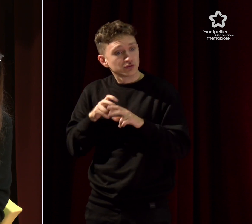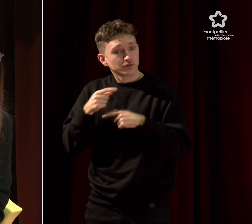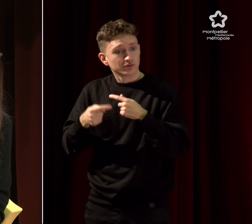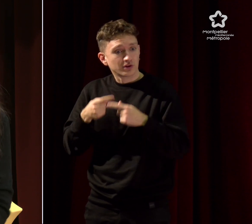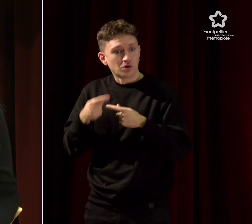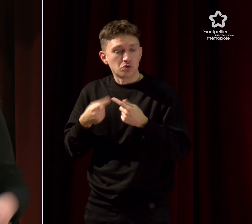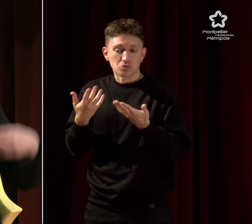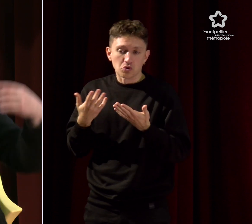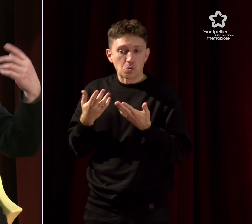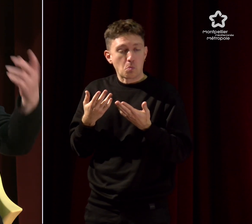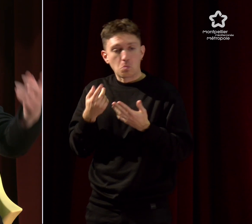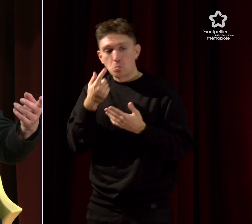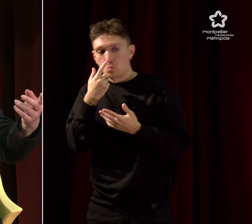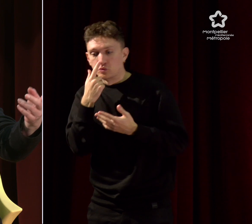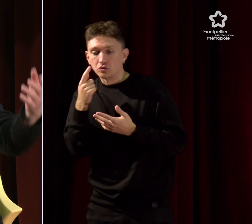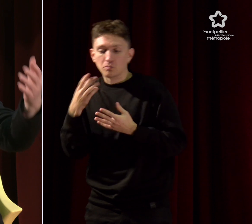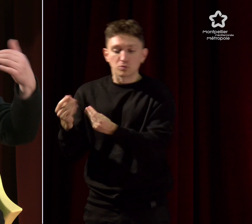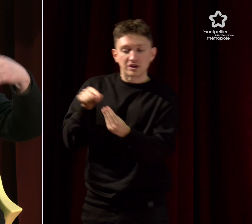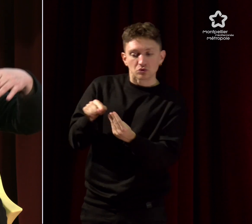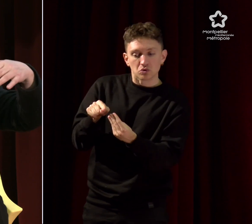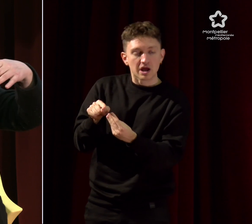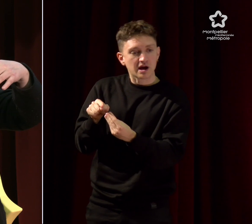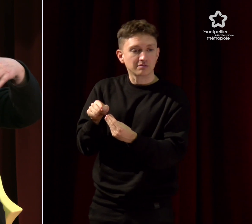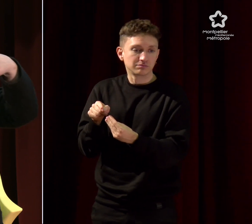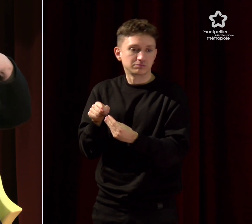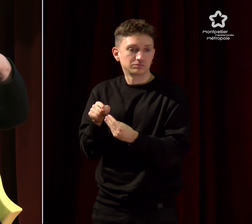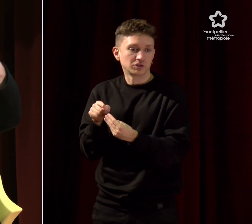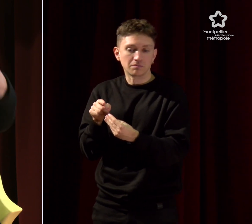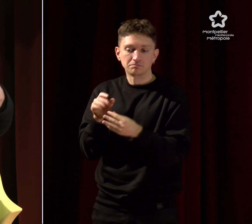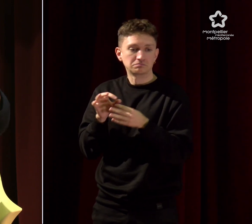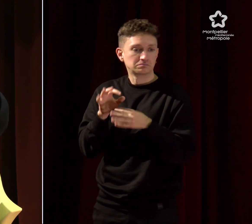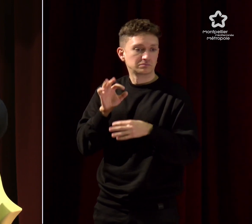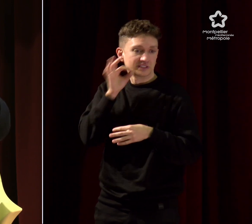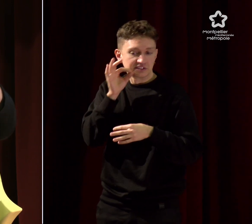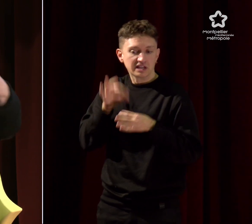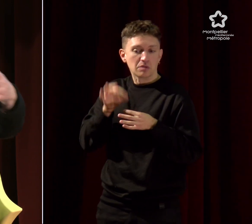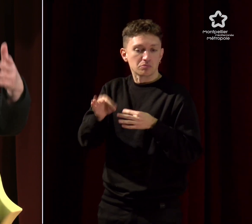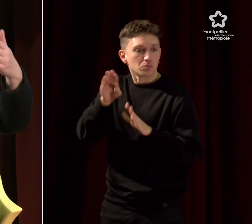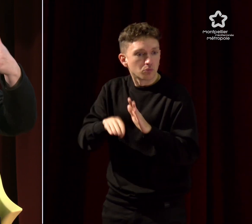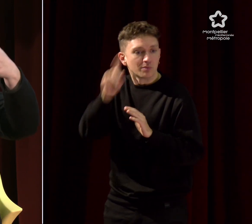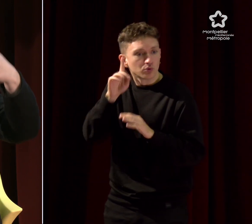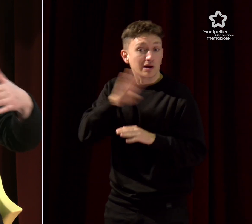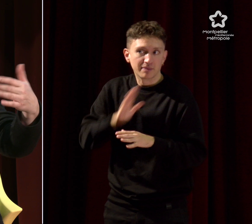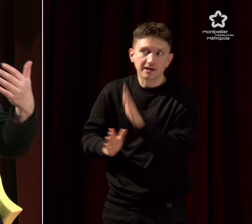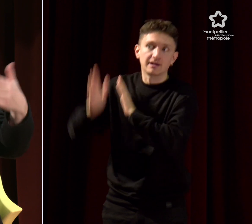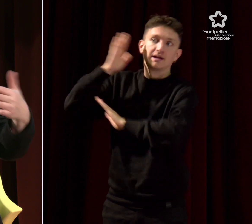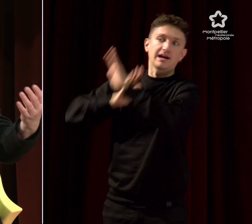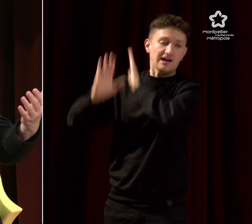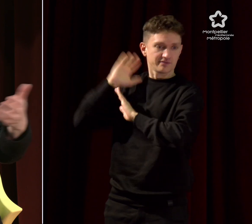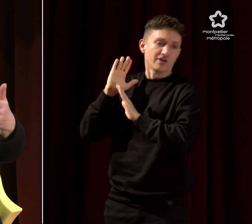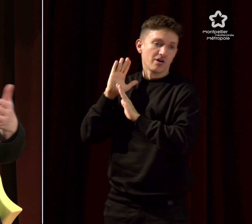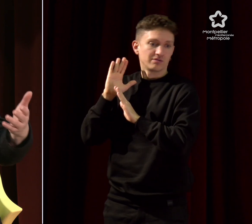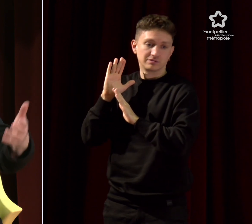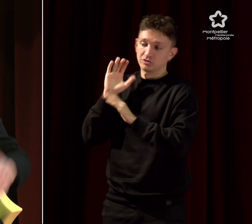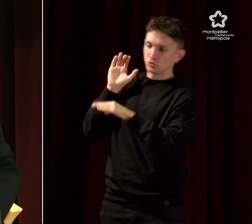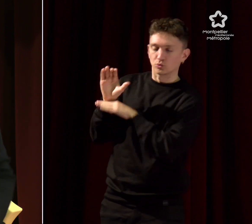des épidémies de choléra qui, dans le passé, auraient sélectionné une mutation qui est devenue